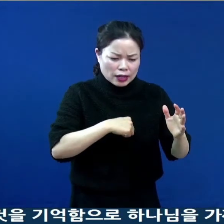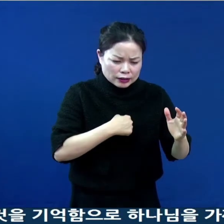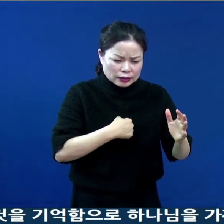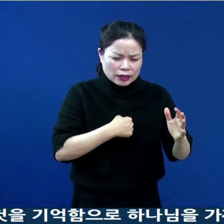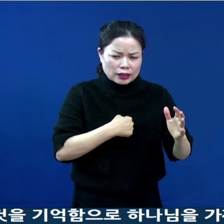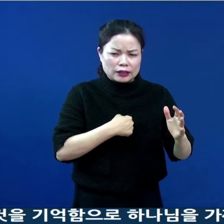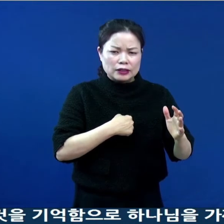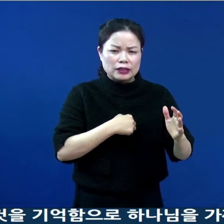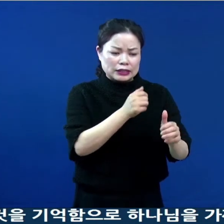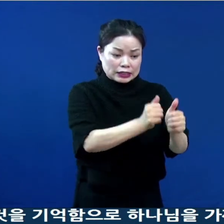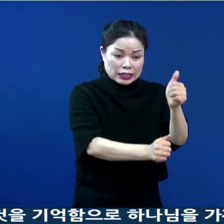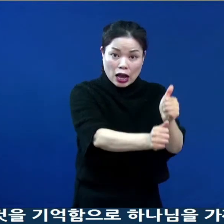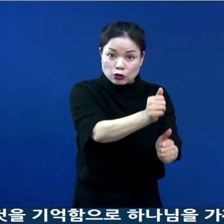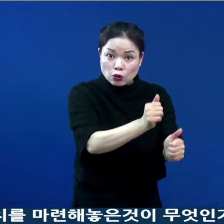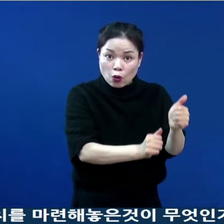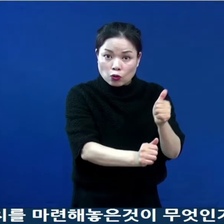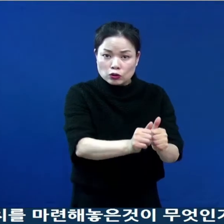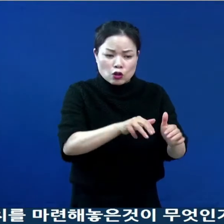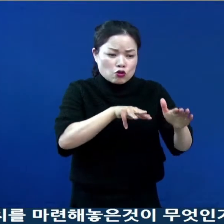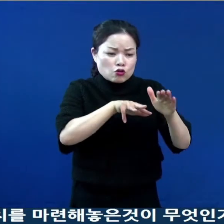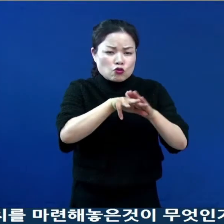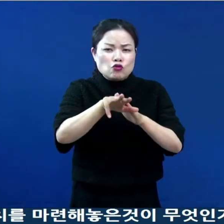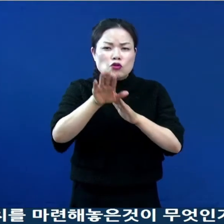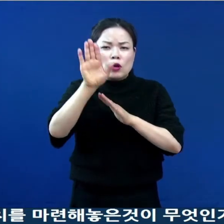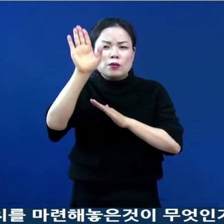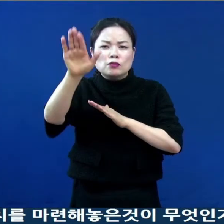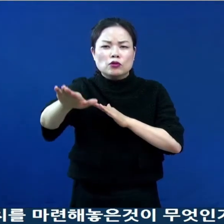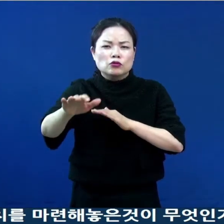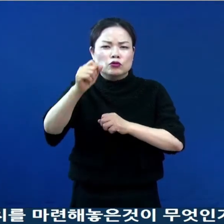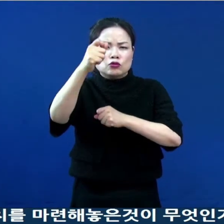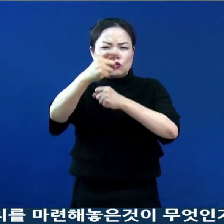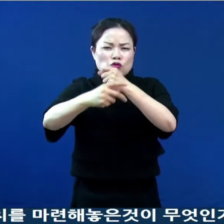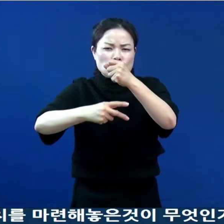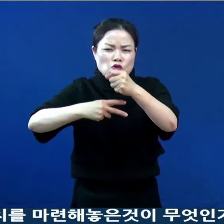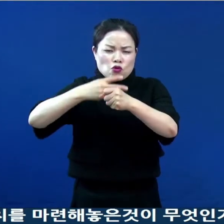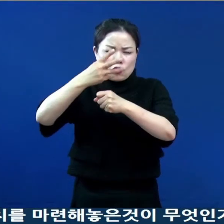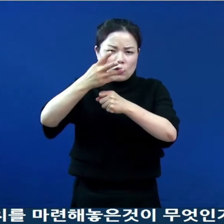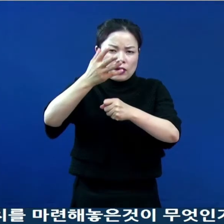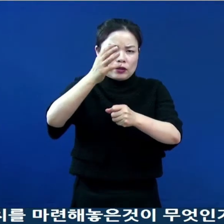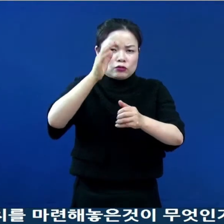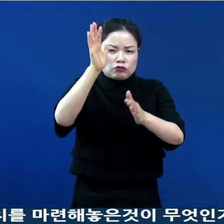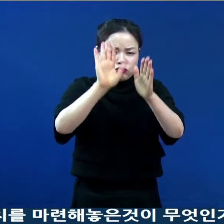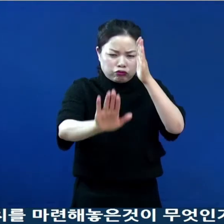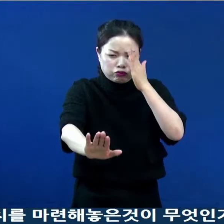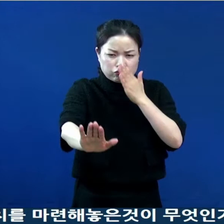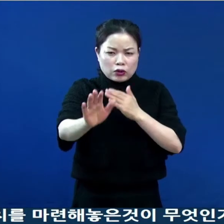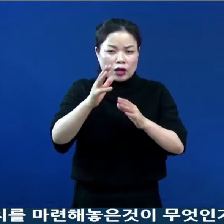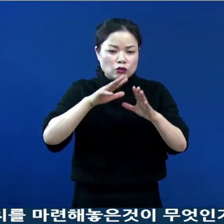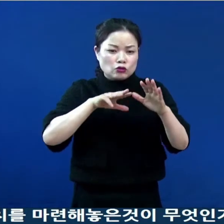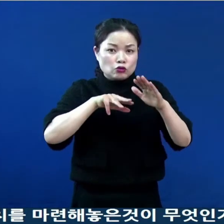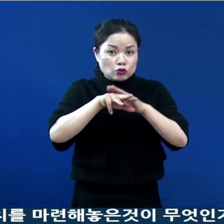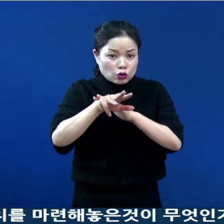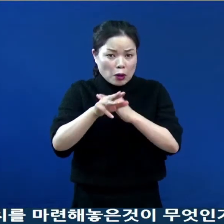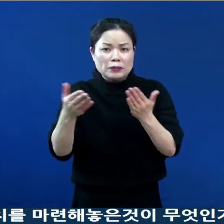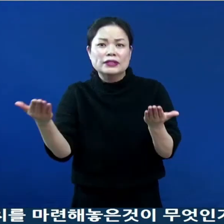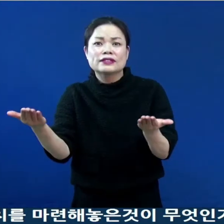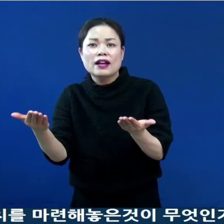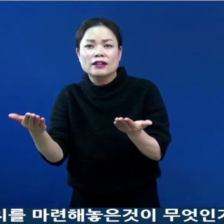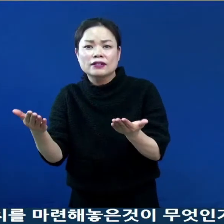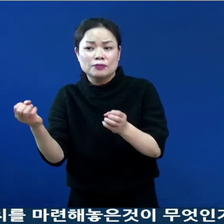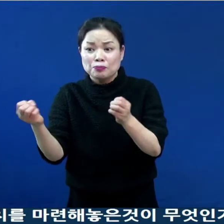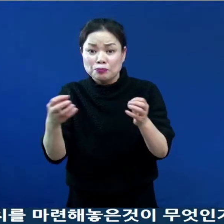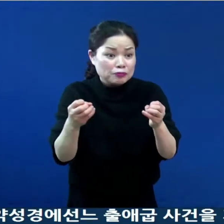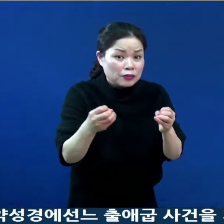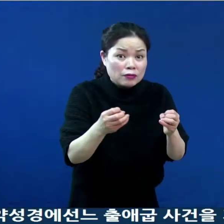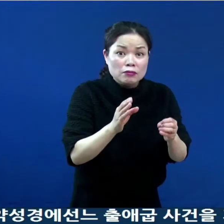자신의 자손들이 출애굽 이후에 수백 년이 지난 다음에도 출애굽 사건을 이야기하면서 그